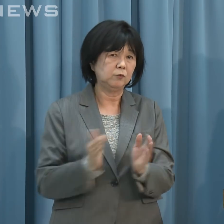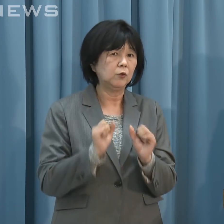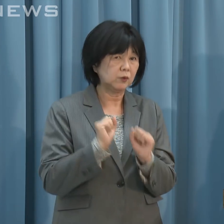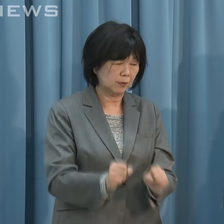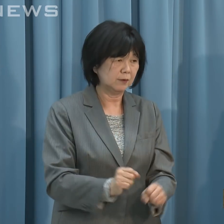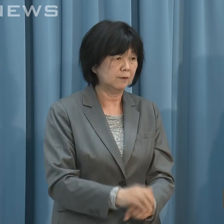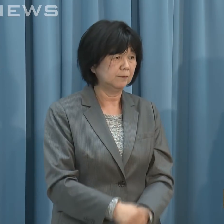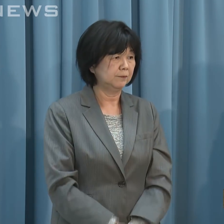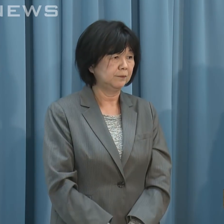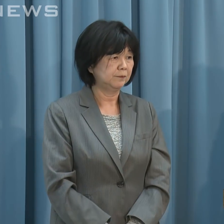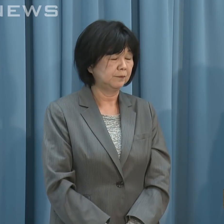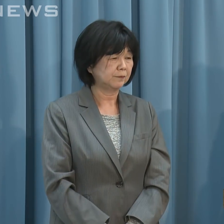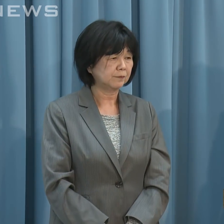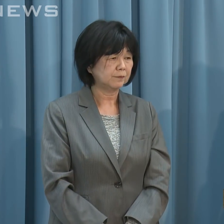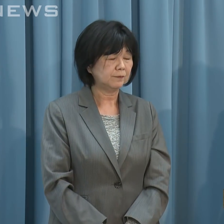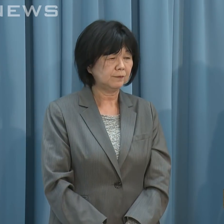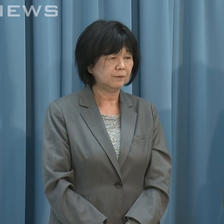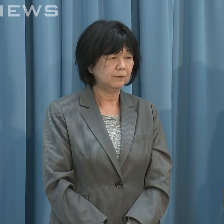はい、